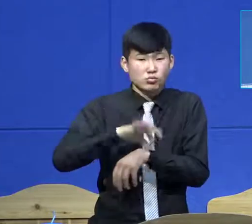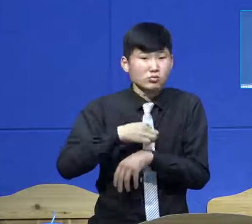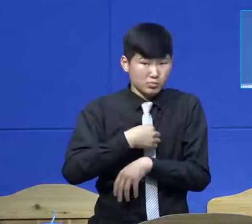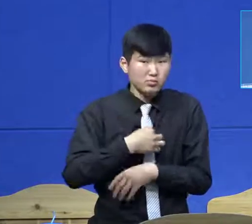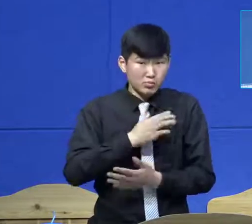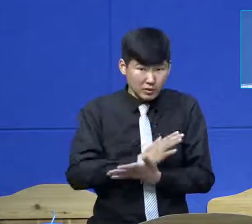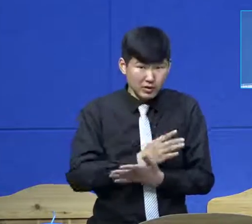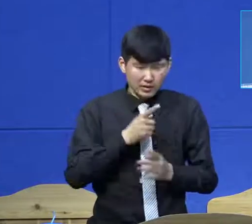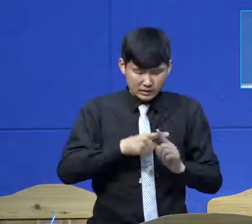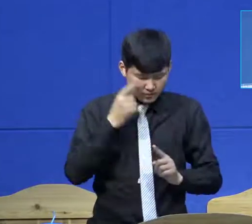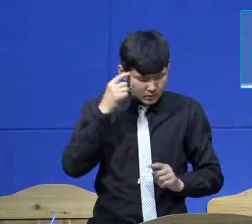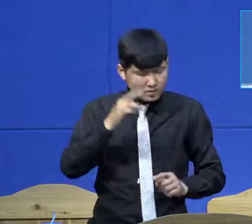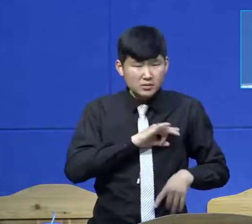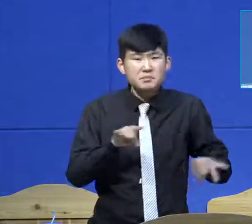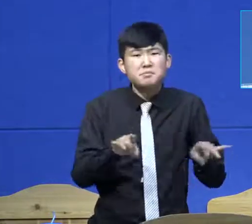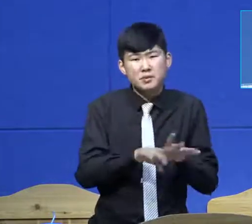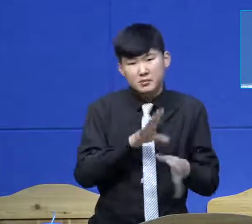бас их бачимдмаар байна.